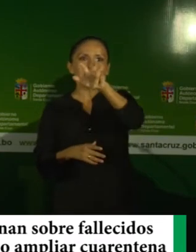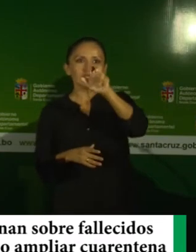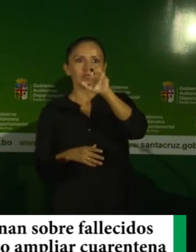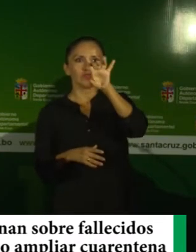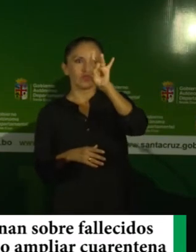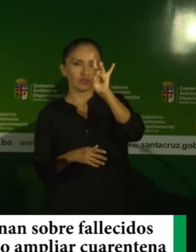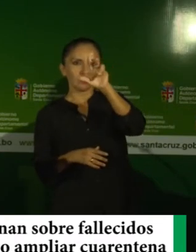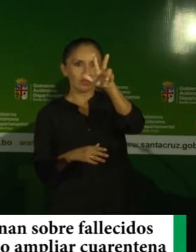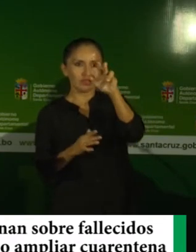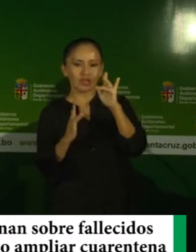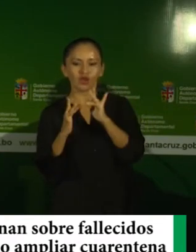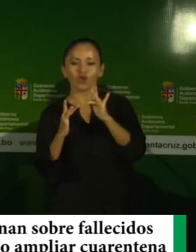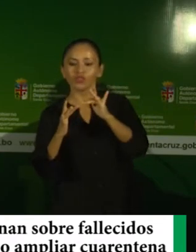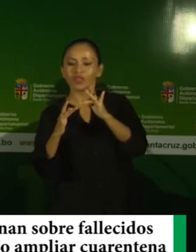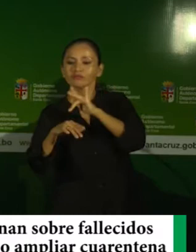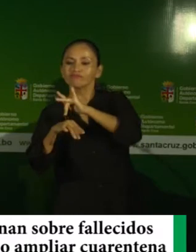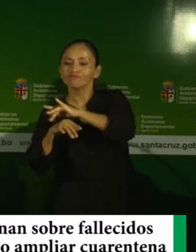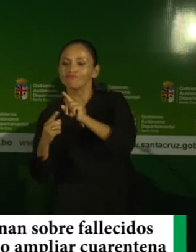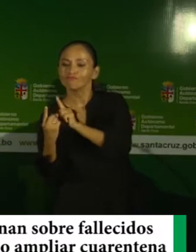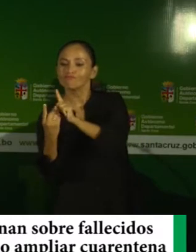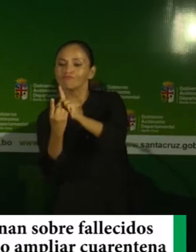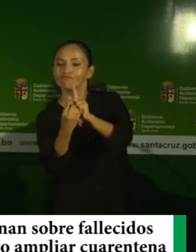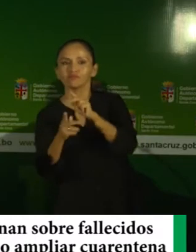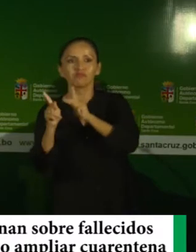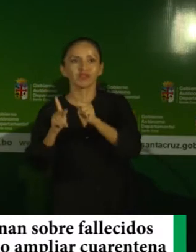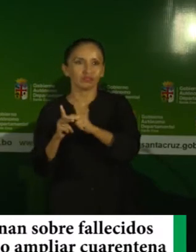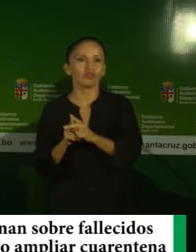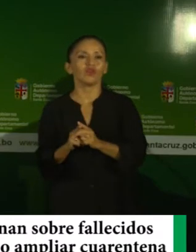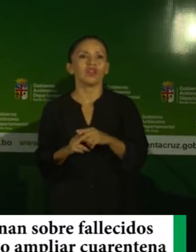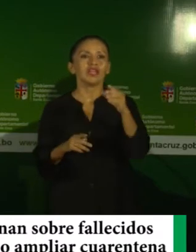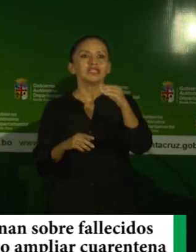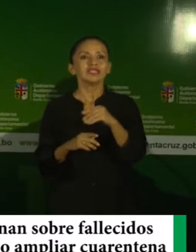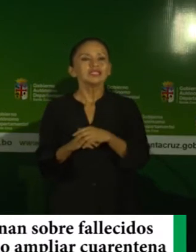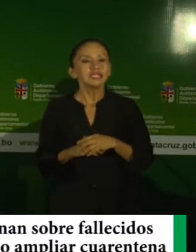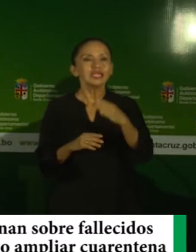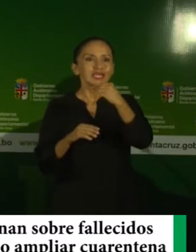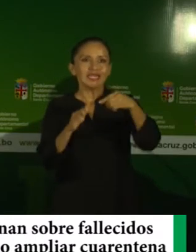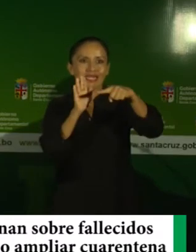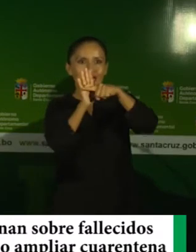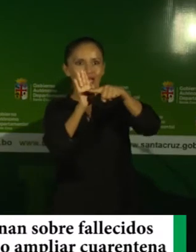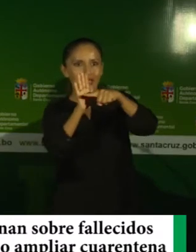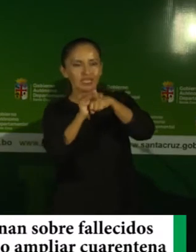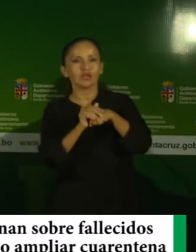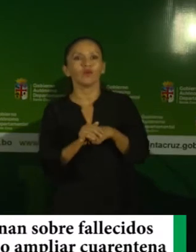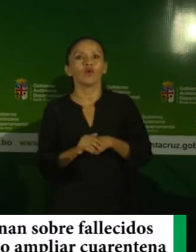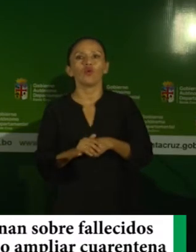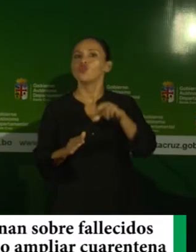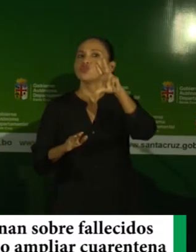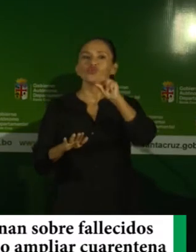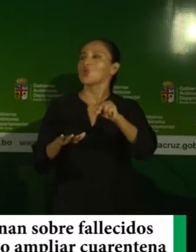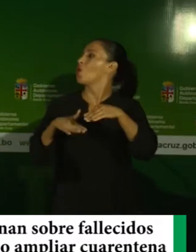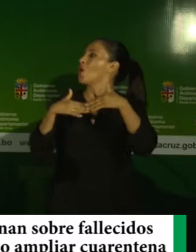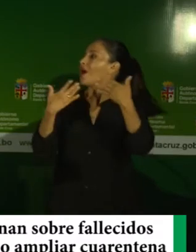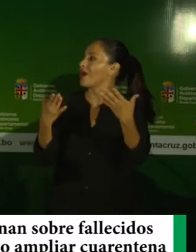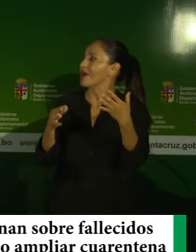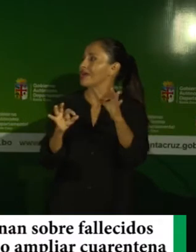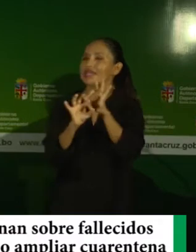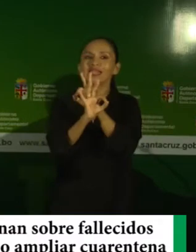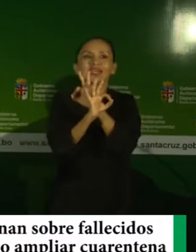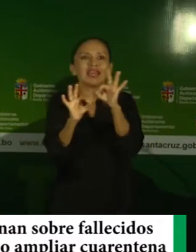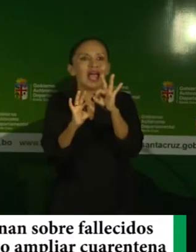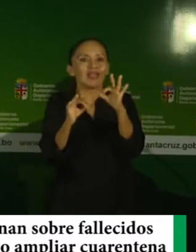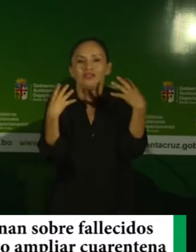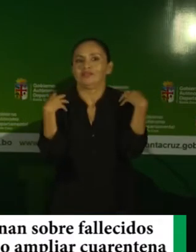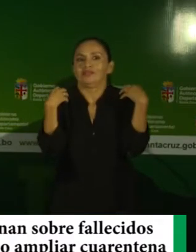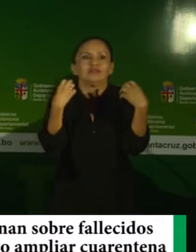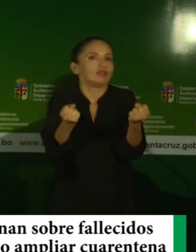383 contactos directos, 192 pruebas negativas o descartadas, no hay un solo